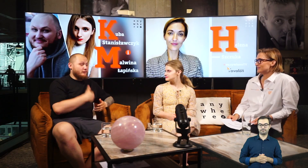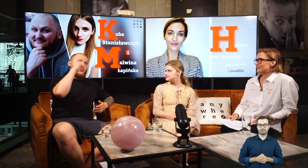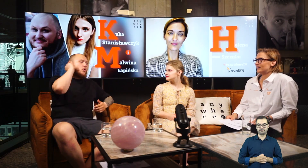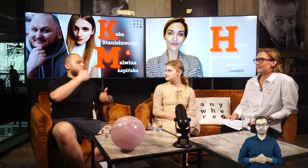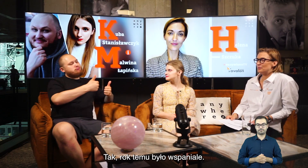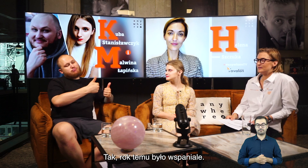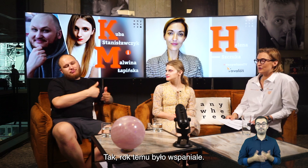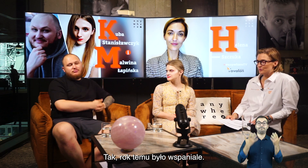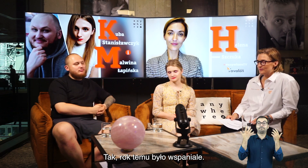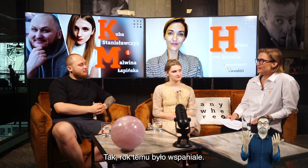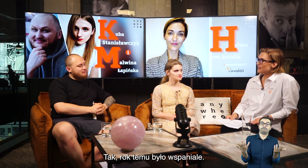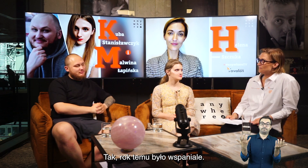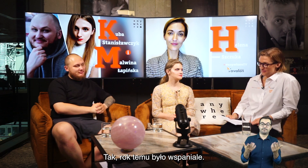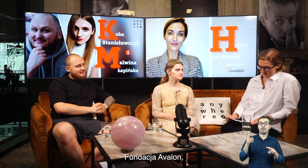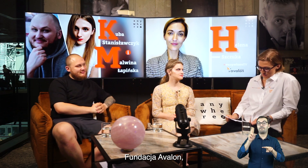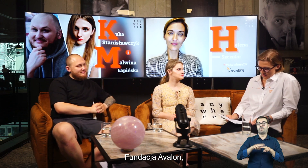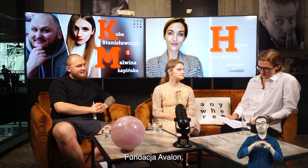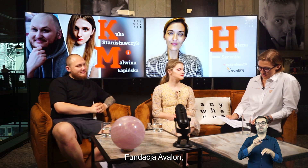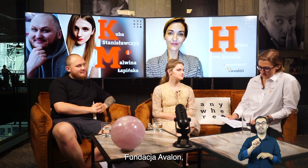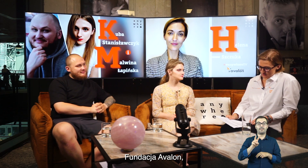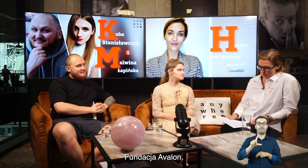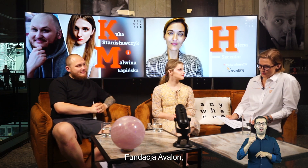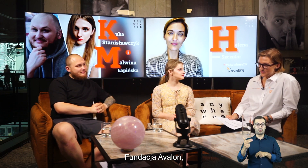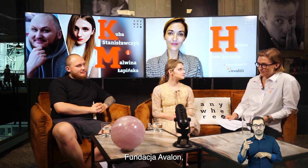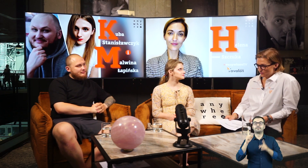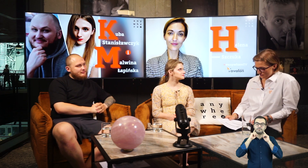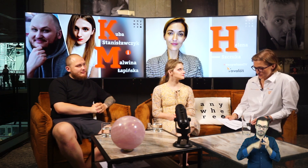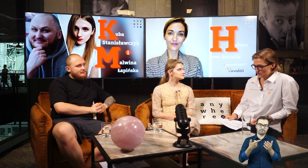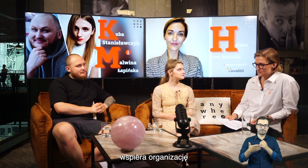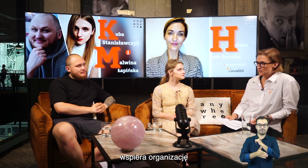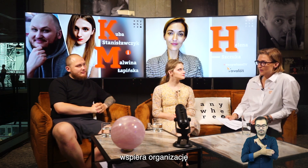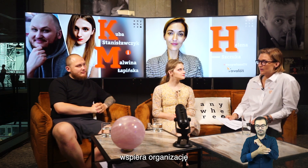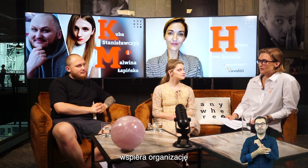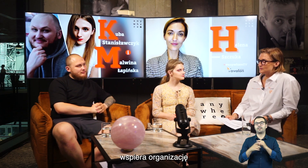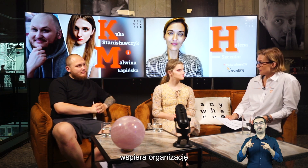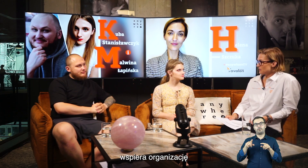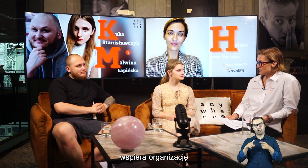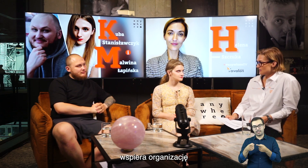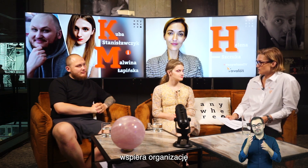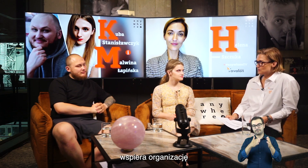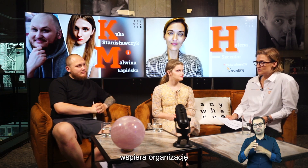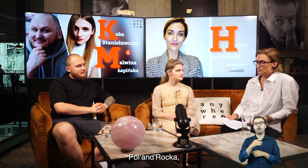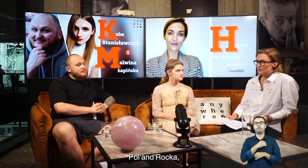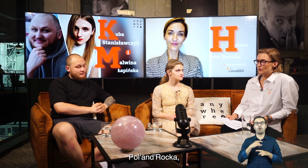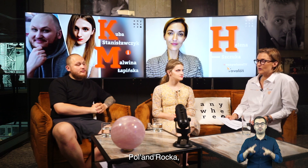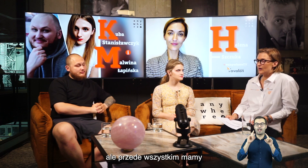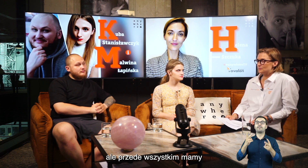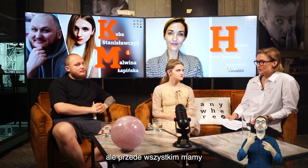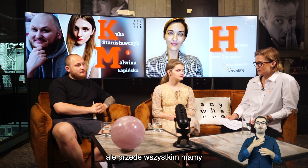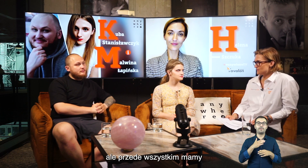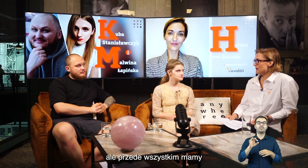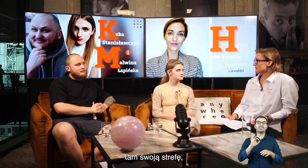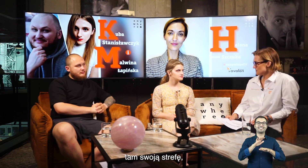już na Poland Rocku. Tak, było wspaniale. I słuchajcie, Fundacja Avalon, no właśnie, wspiera organizację oczywiście Poland Rocka,